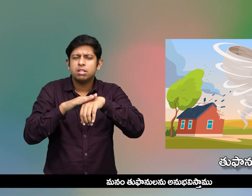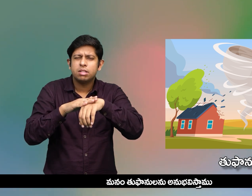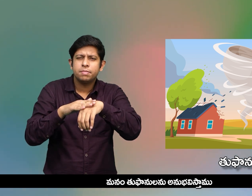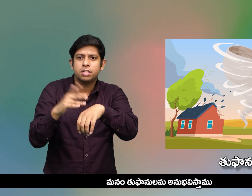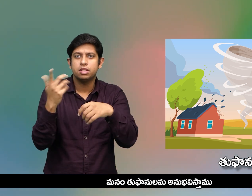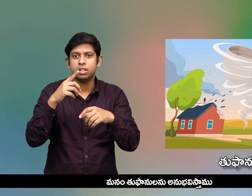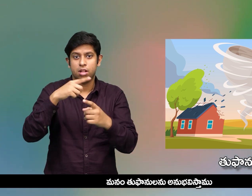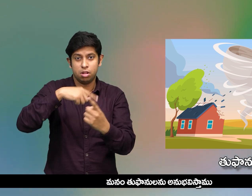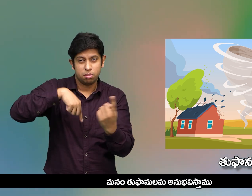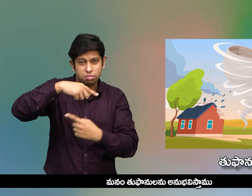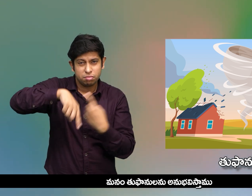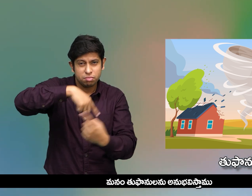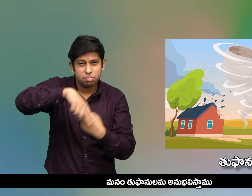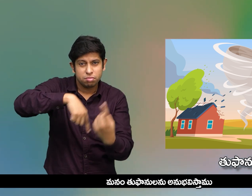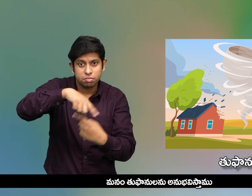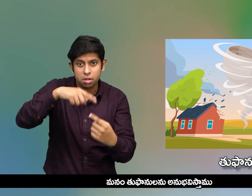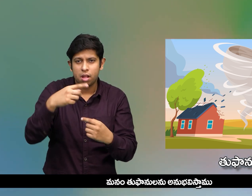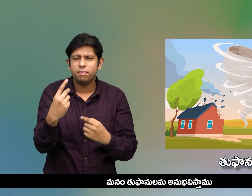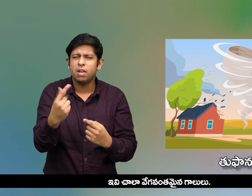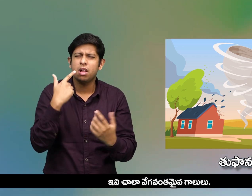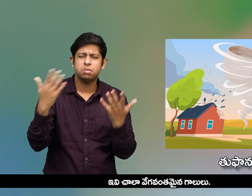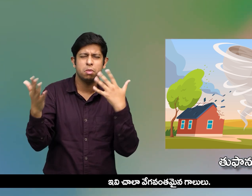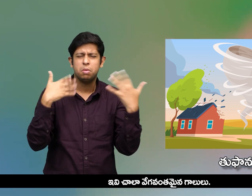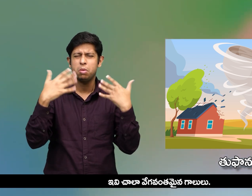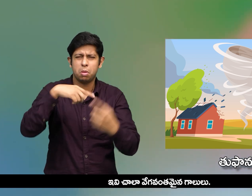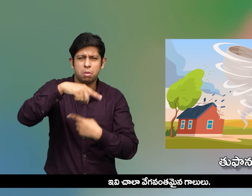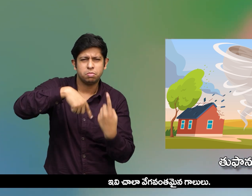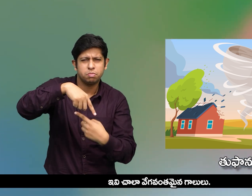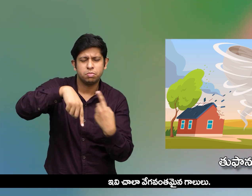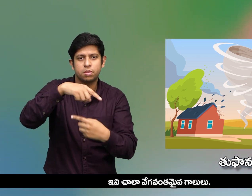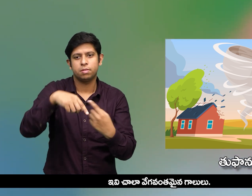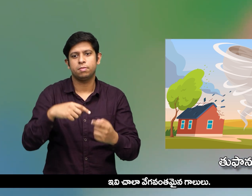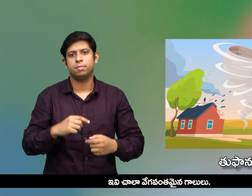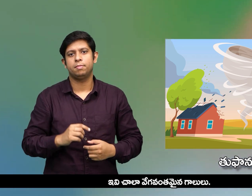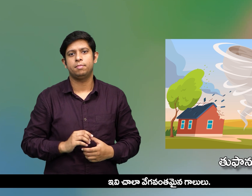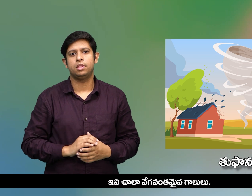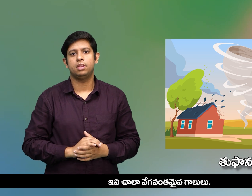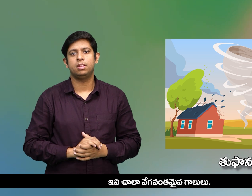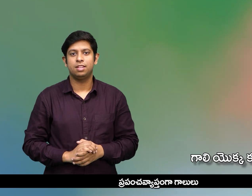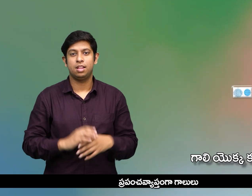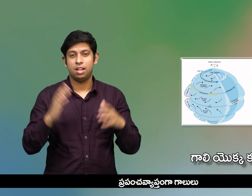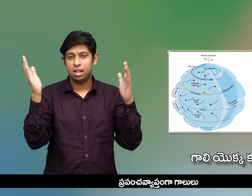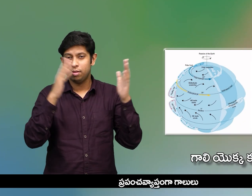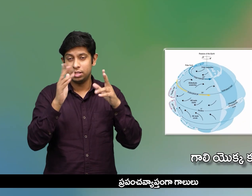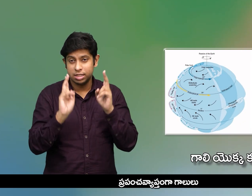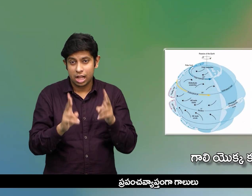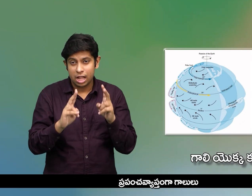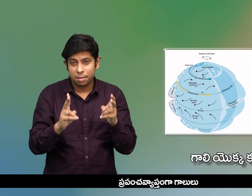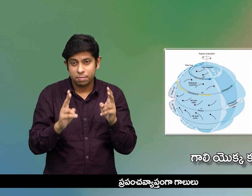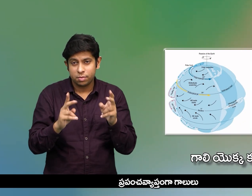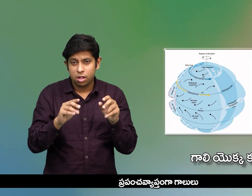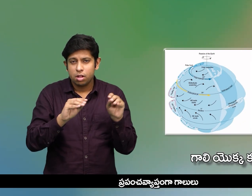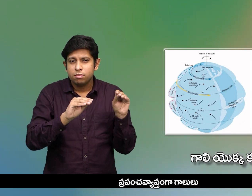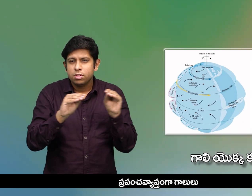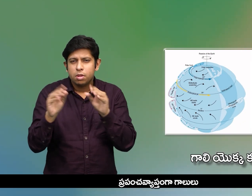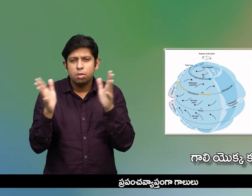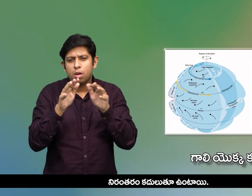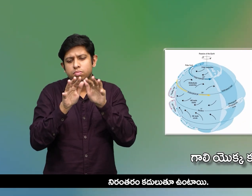మనం తుఫానులను అనుభవిస్తాము. ఇవి చాలా వేగవంతమైన గాలులు. ప్రపంచవ్యాప్తంగా గాలులు